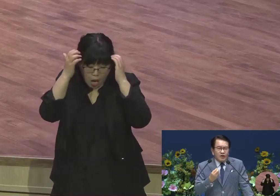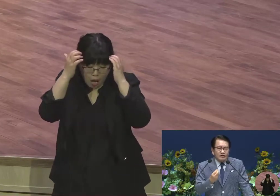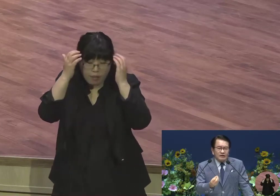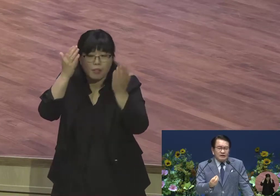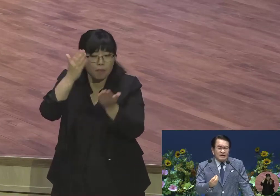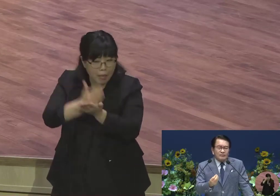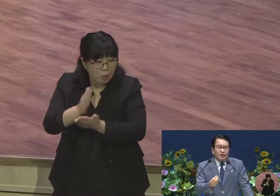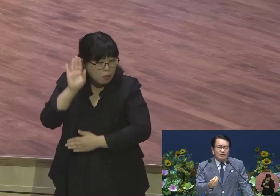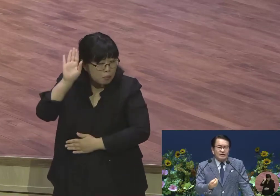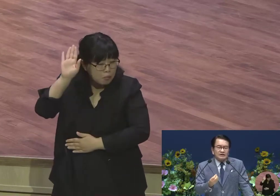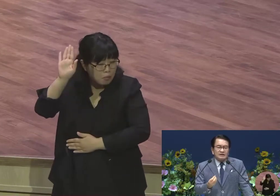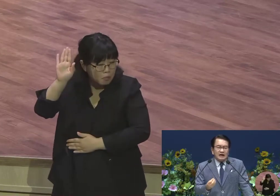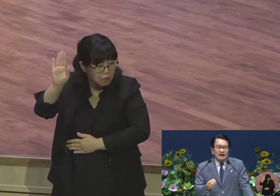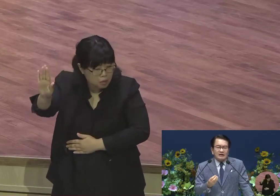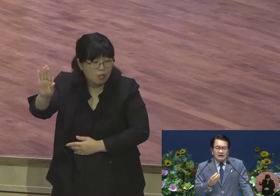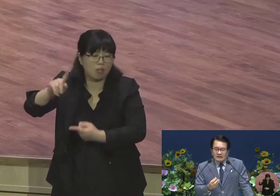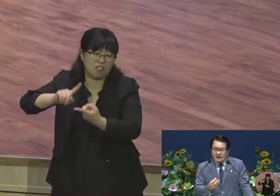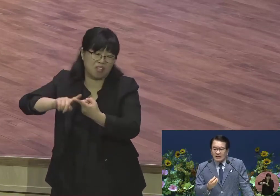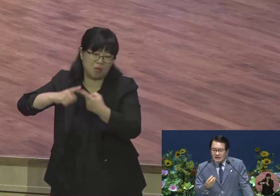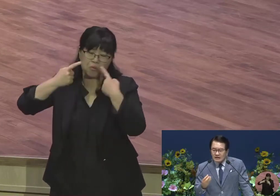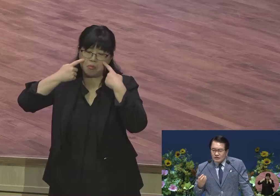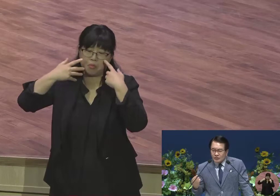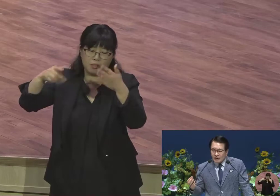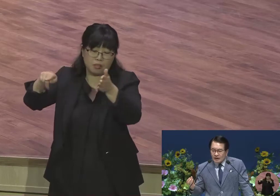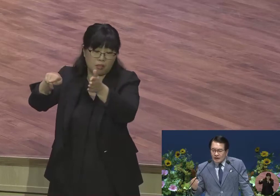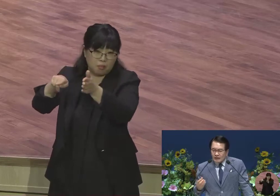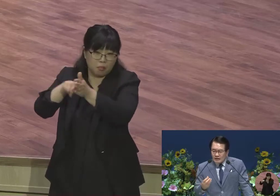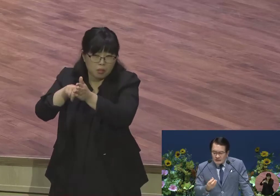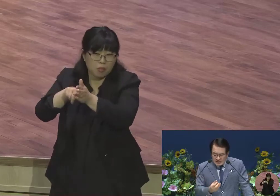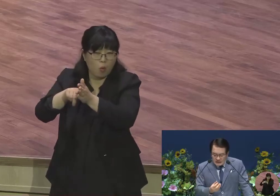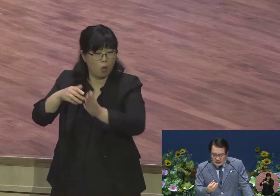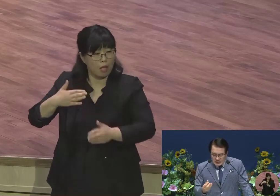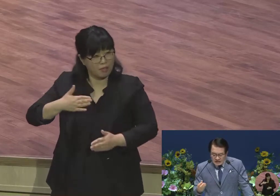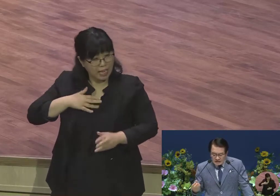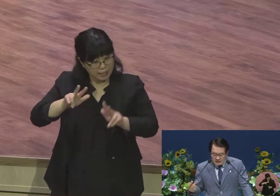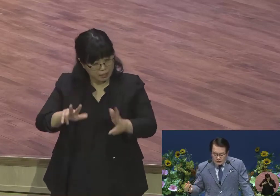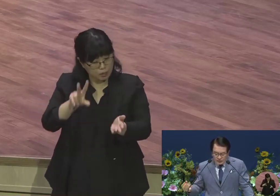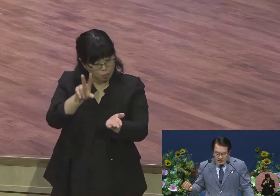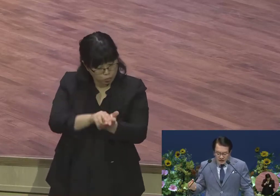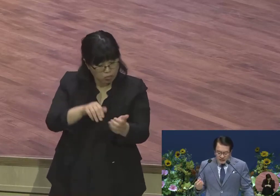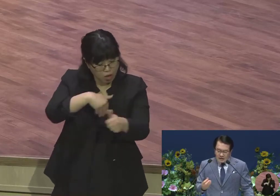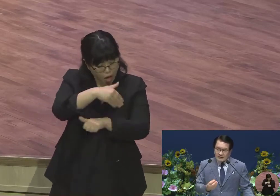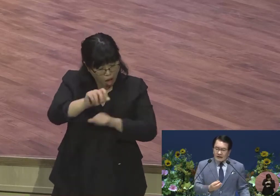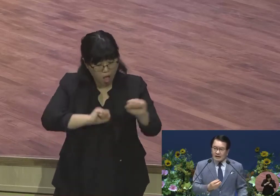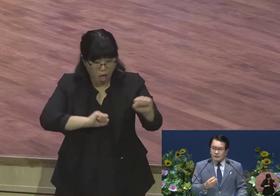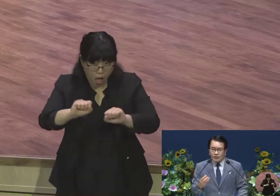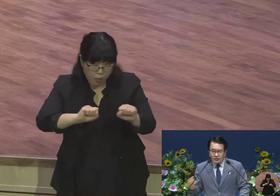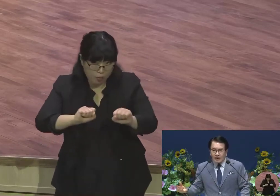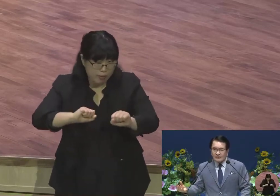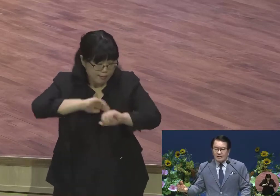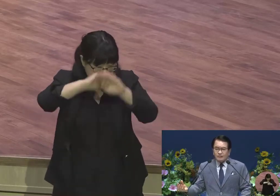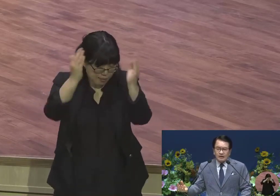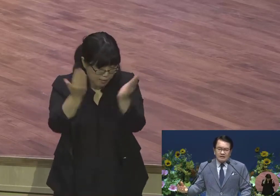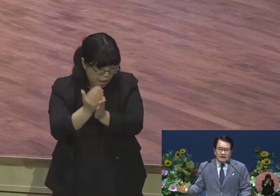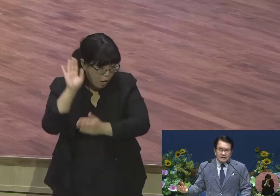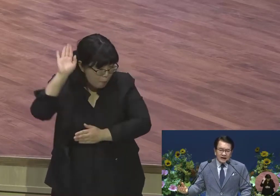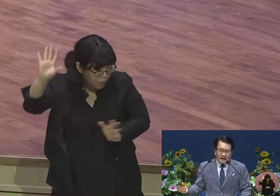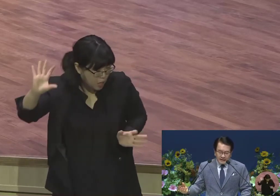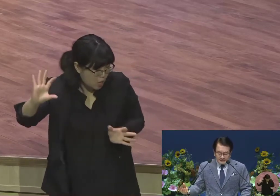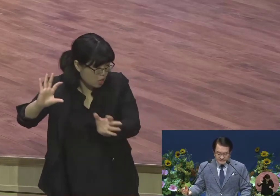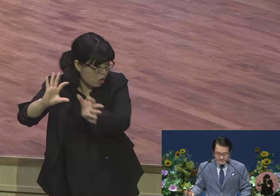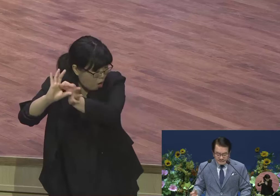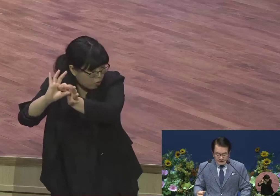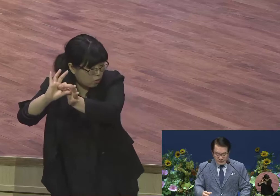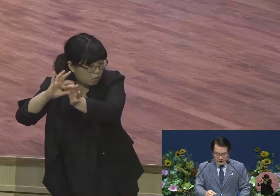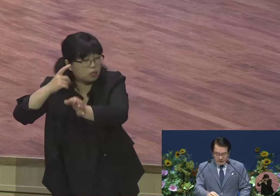모든 모든 것이 다 은약의 여정 속에 은약이 이끄는 삶 속에 은약에 도전하는 삶 속에 있어야